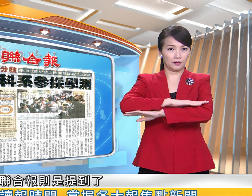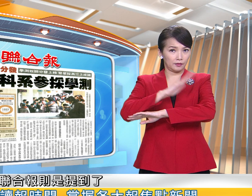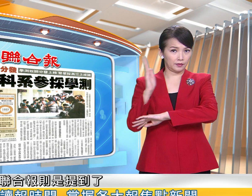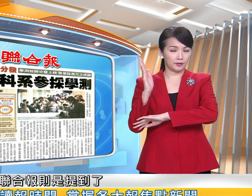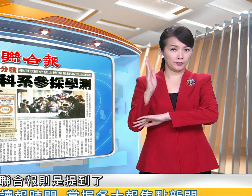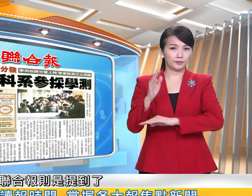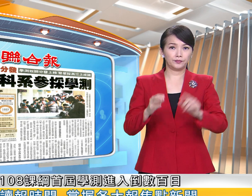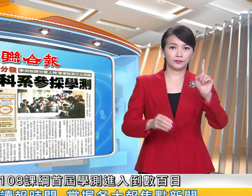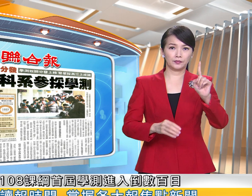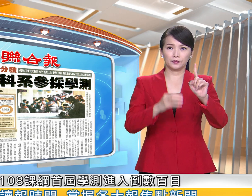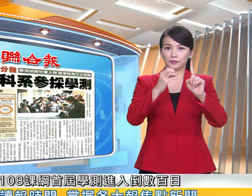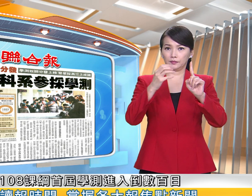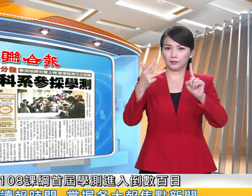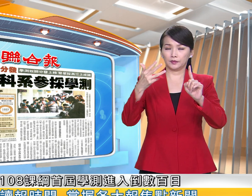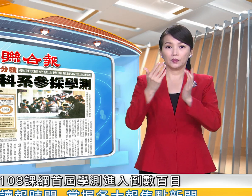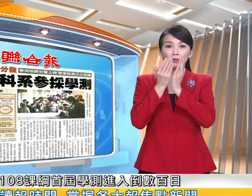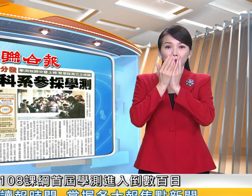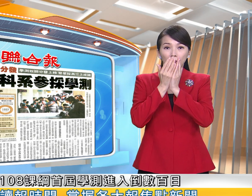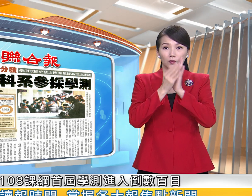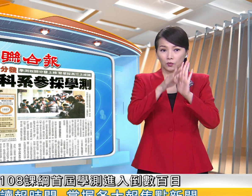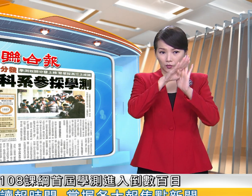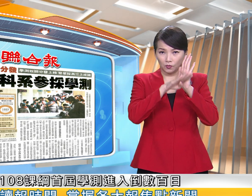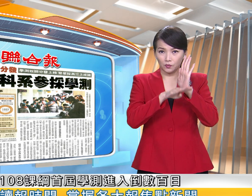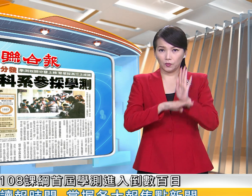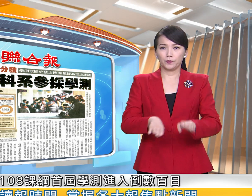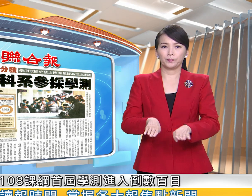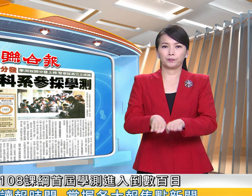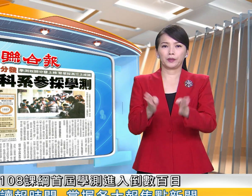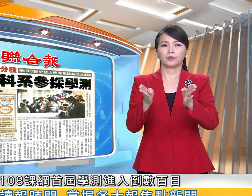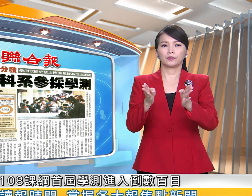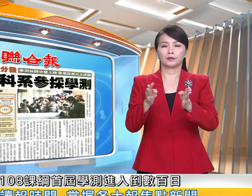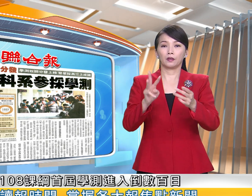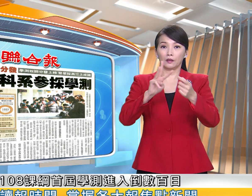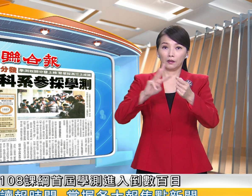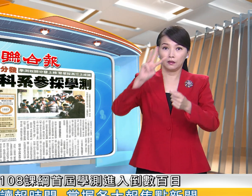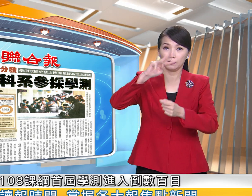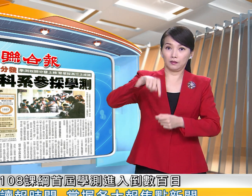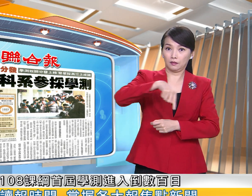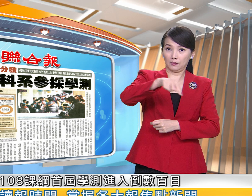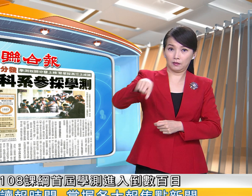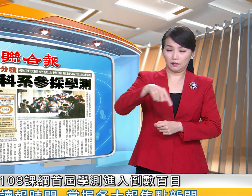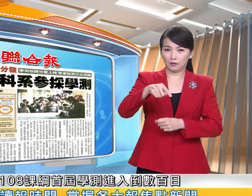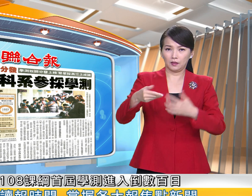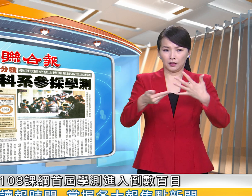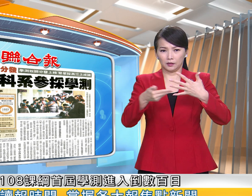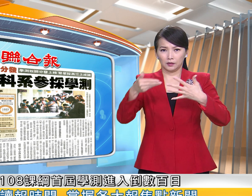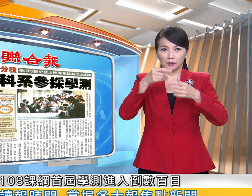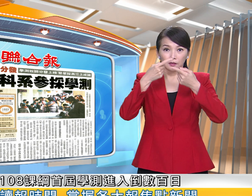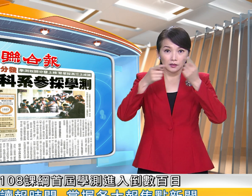联合报则是提到了108课纲首届学测进入倒数